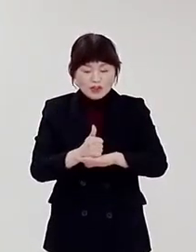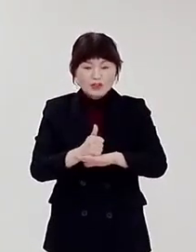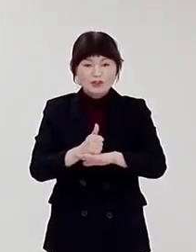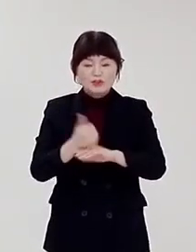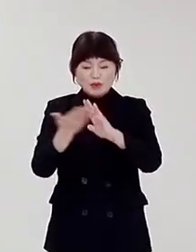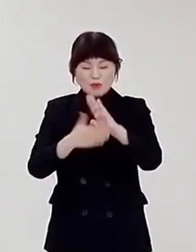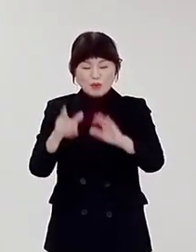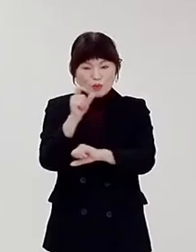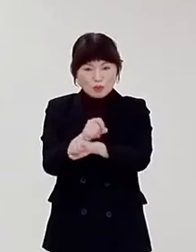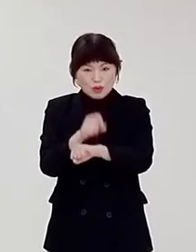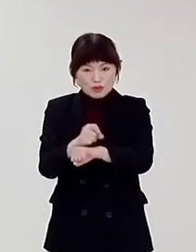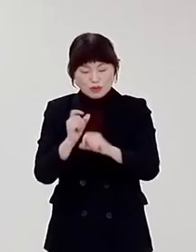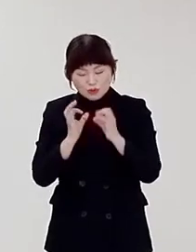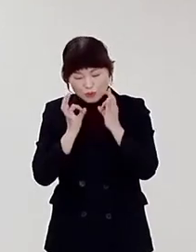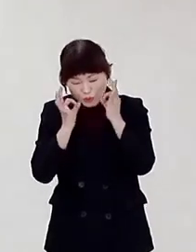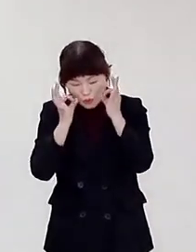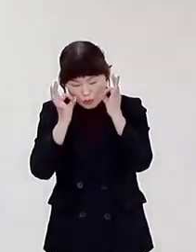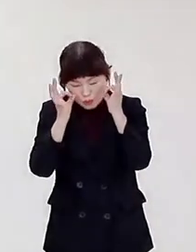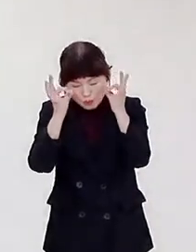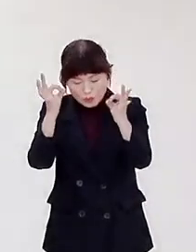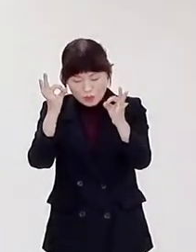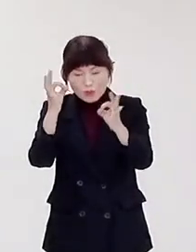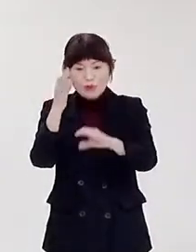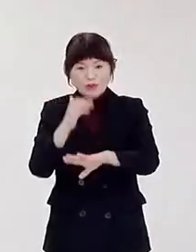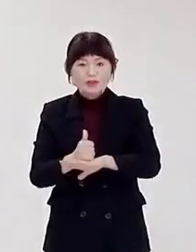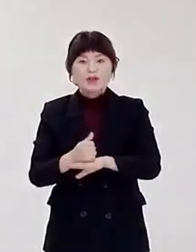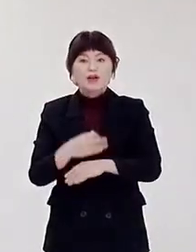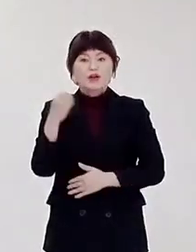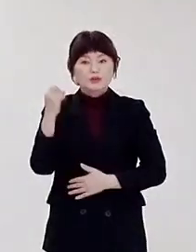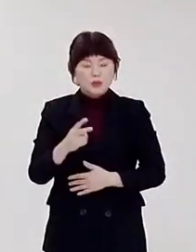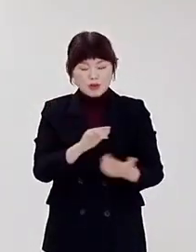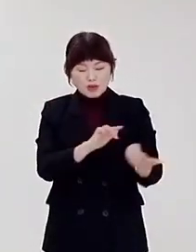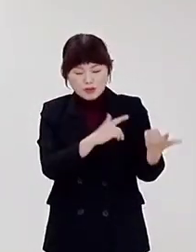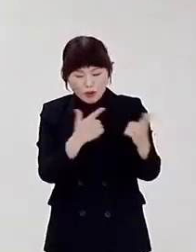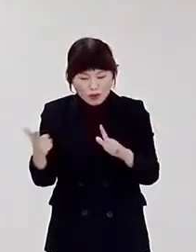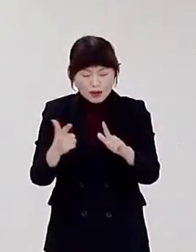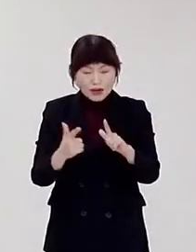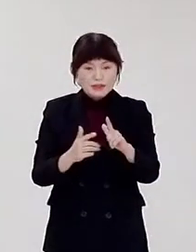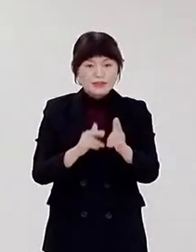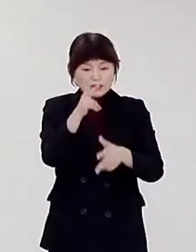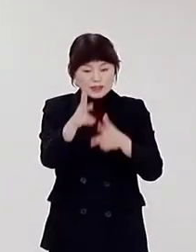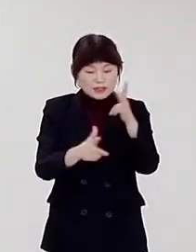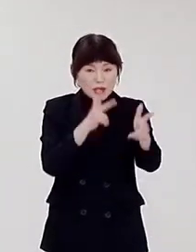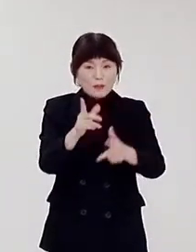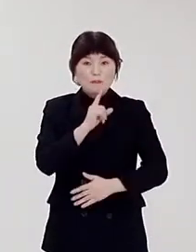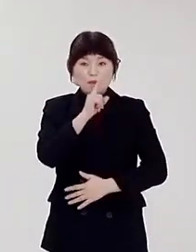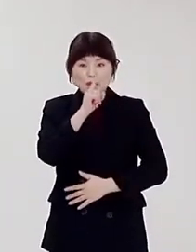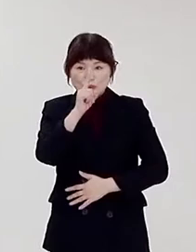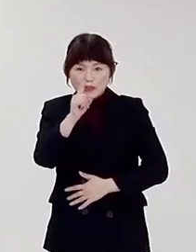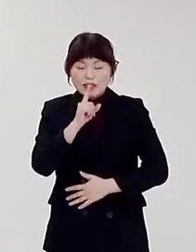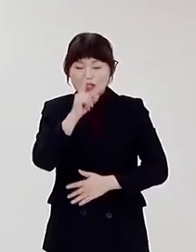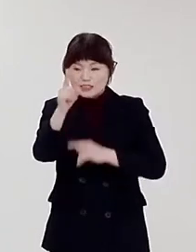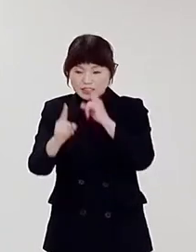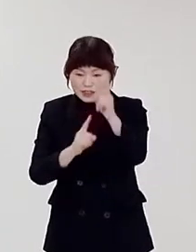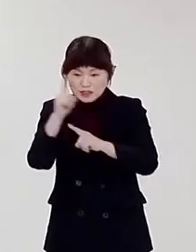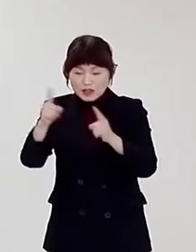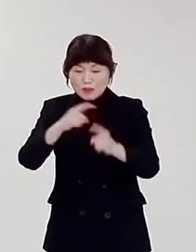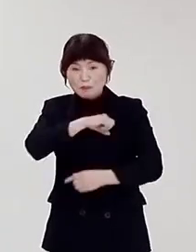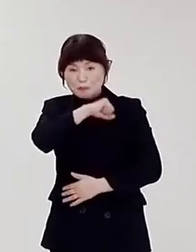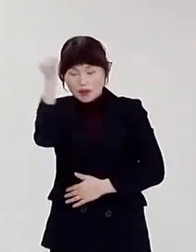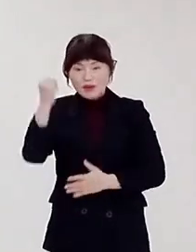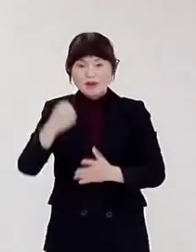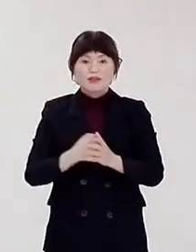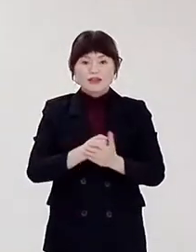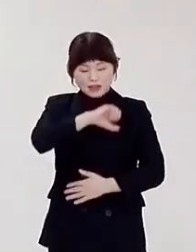끊임없는 노력과 역량으로 공모평가사업, 대규모 지원사업 등의 열정을 두고